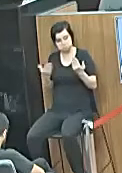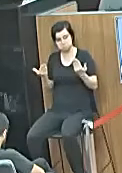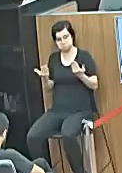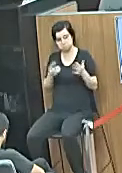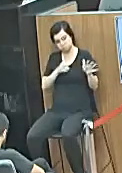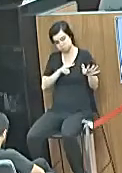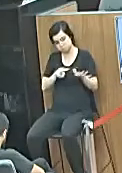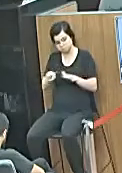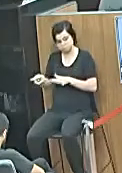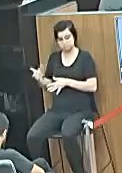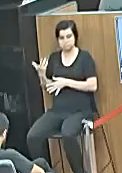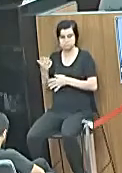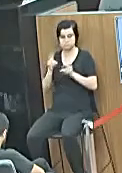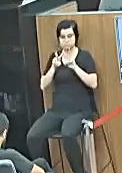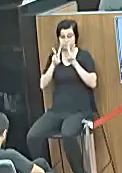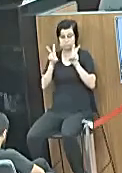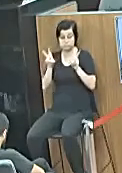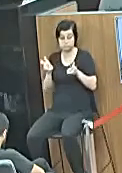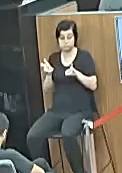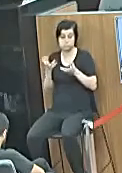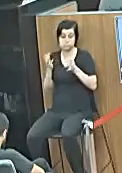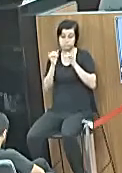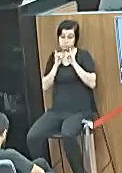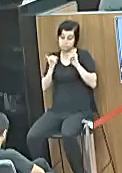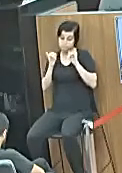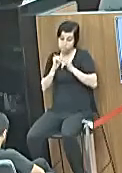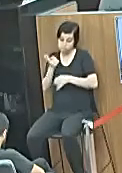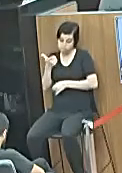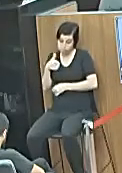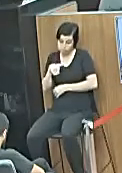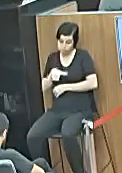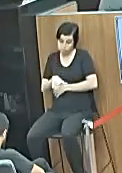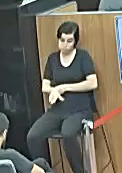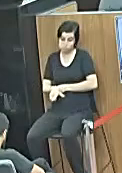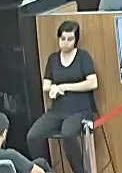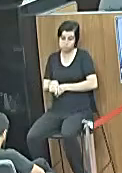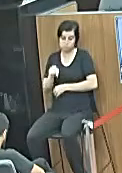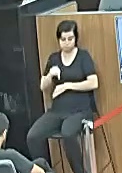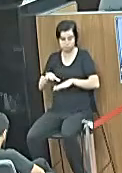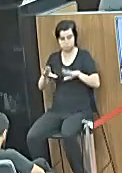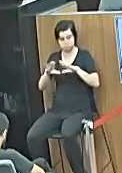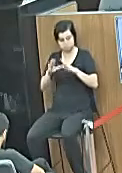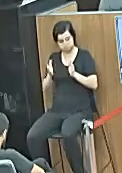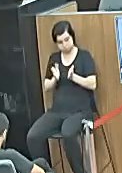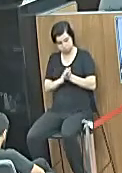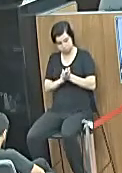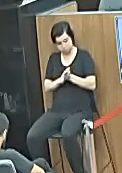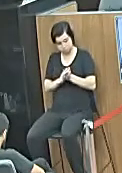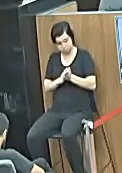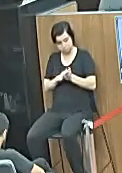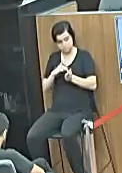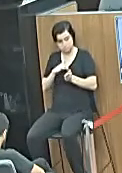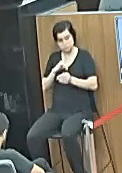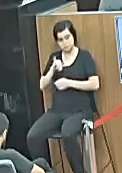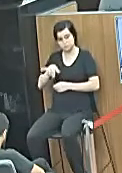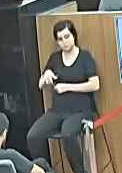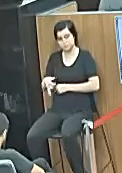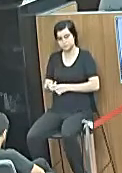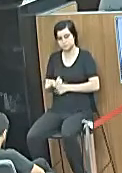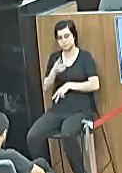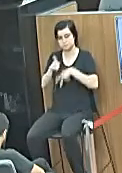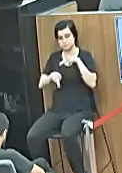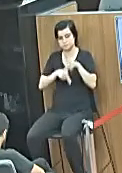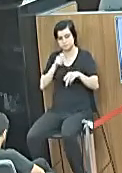assunto esse tema e dizer que mais uma vez a assembléia está de parabéns por abrir essa oportunidade para que a população